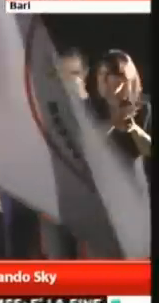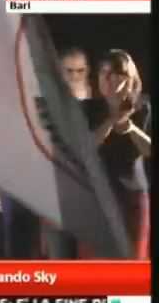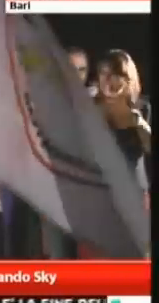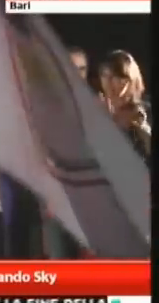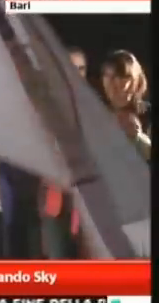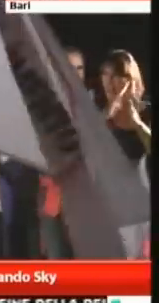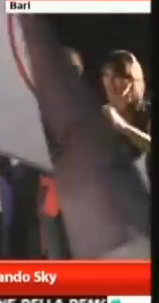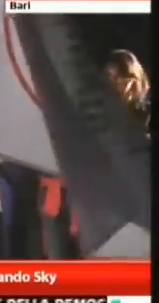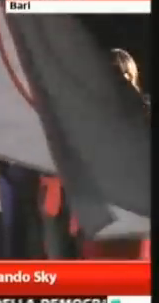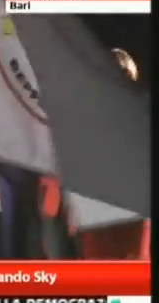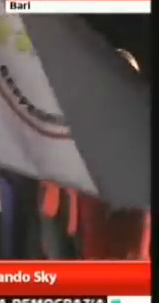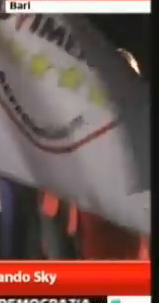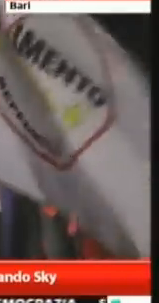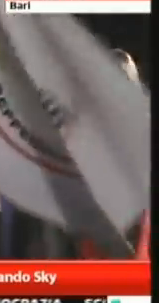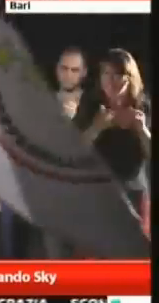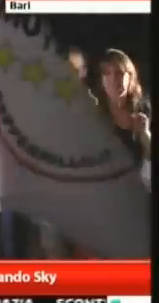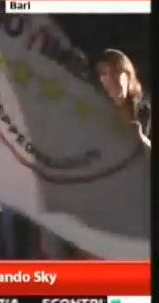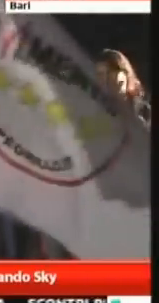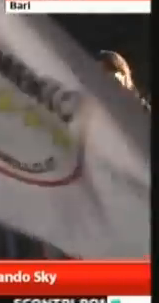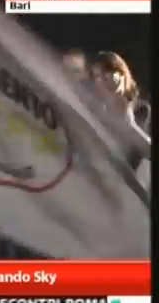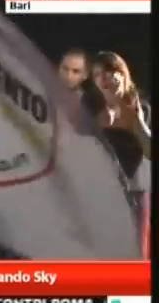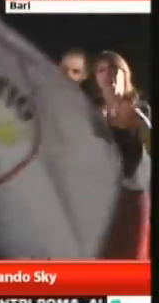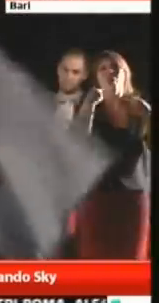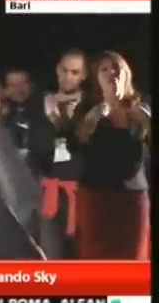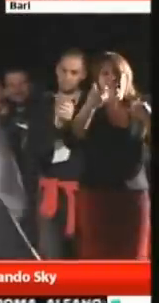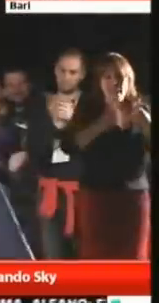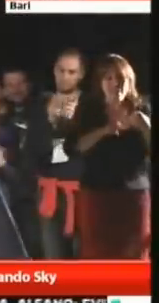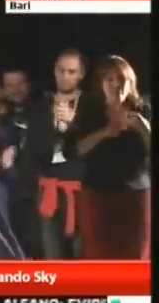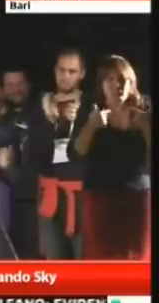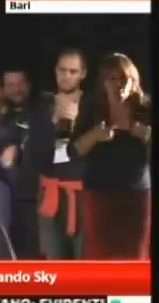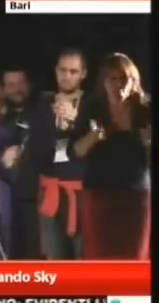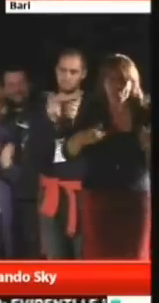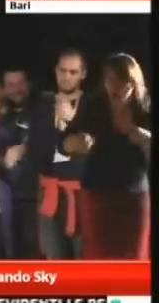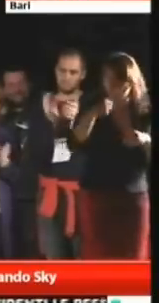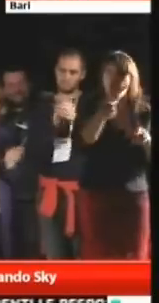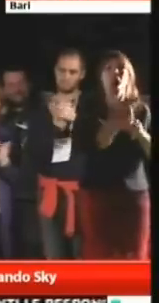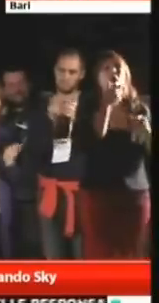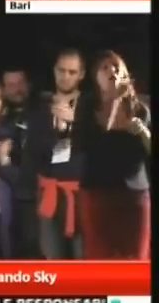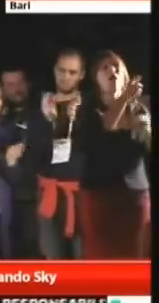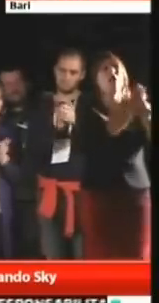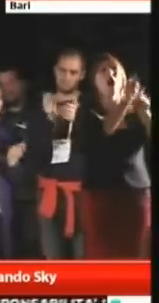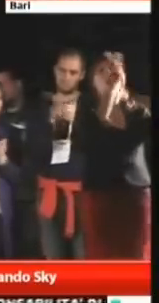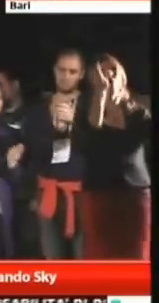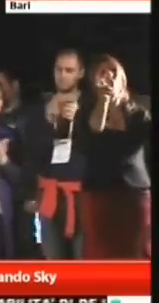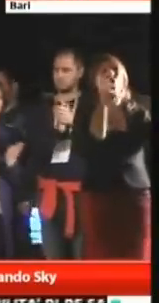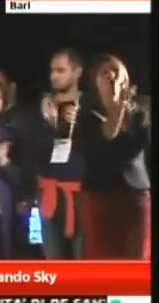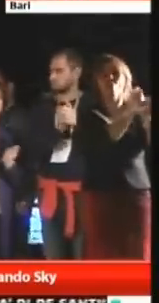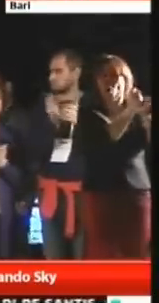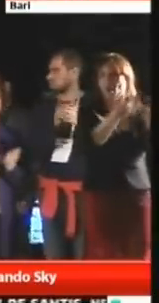affetti, il tempo libero. E che cazzo di vita stiamo facendo per i nostri figli? Il lavoro. Fare il